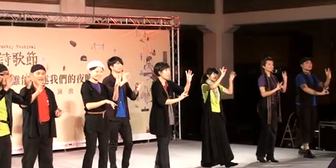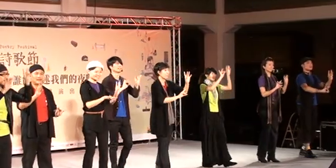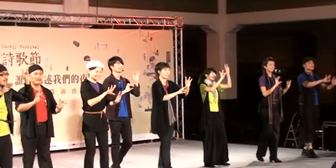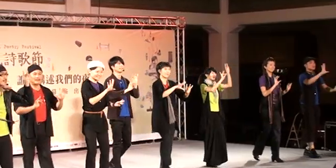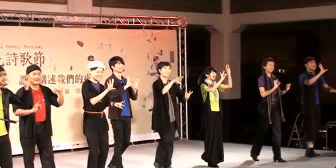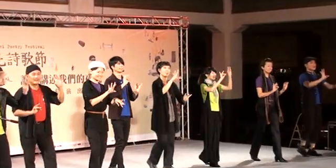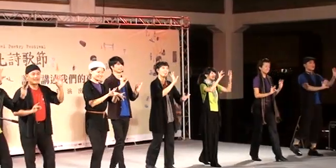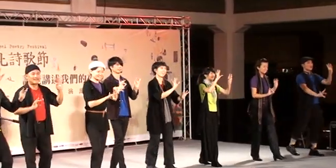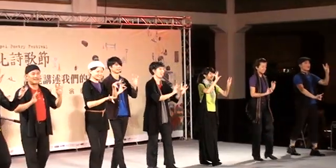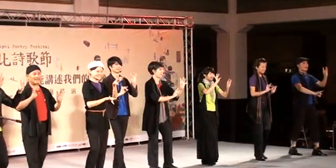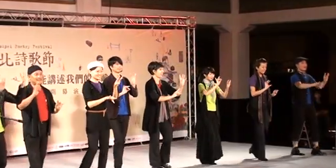液。